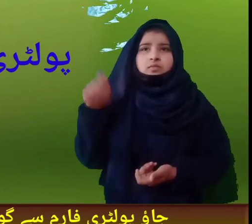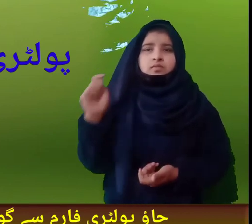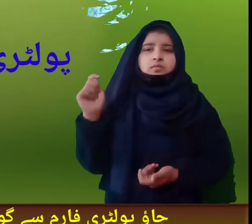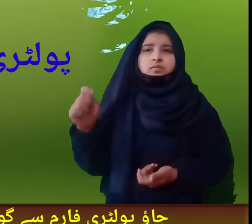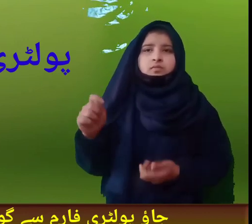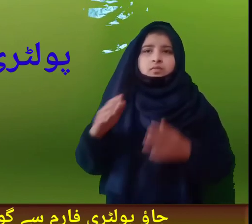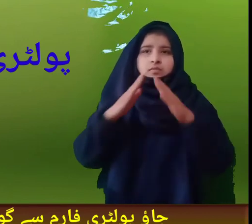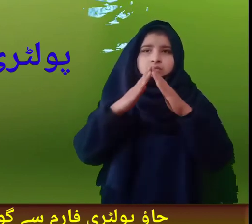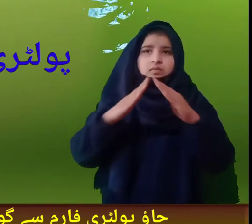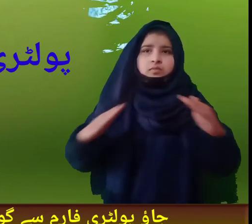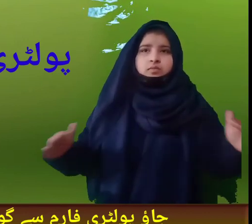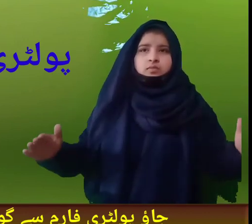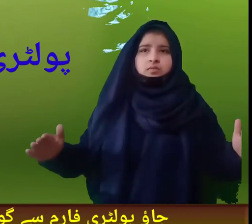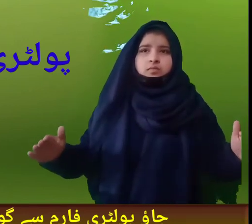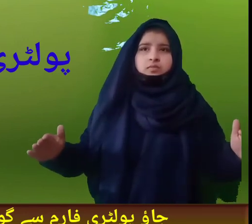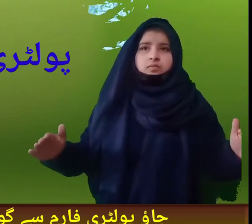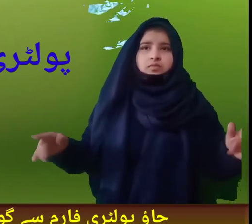पोल्ट्री फार्म से